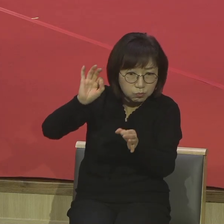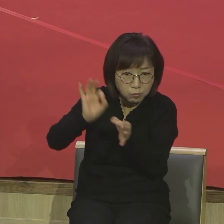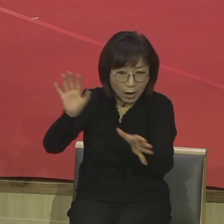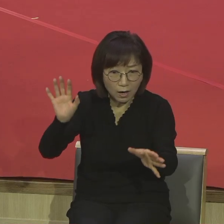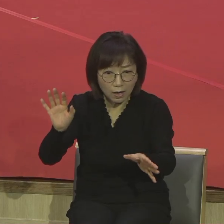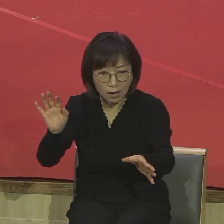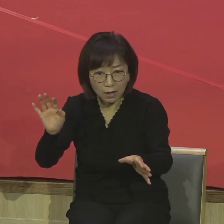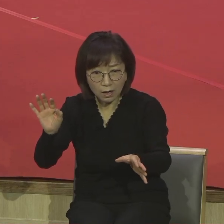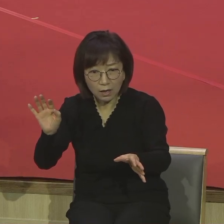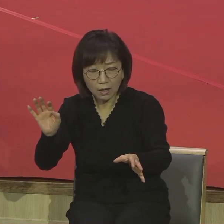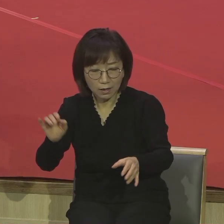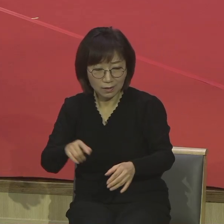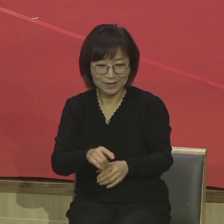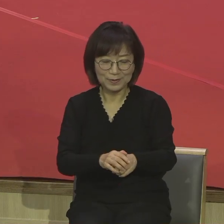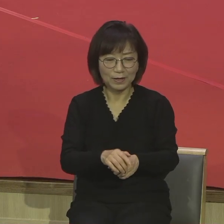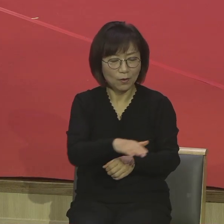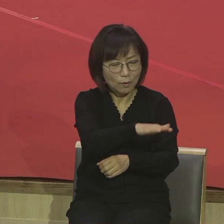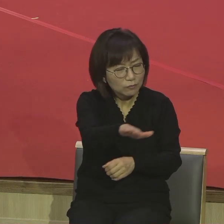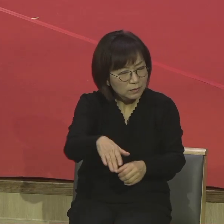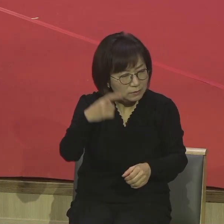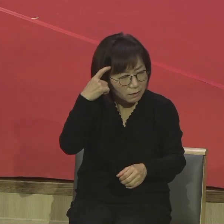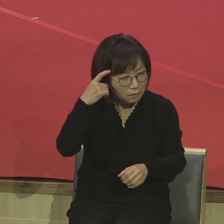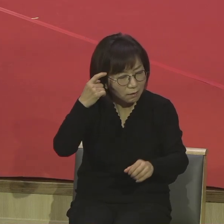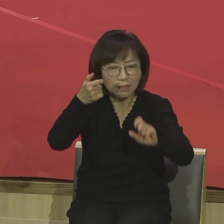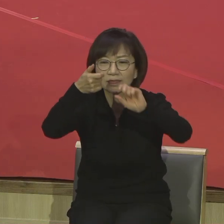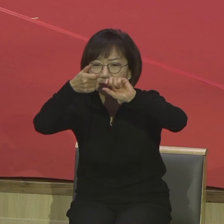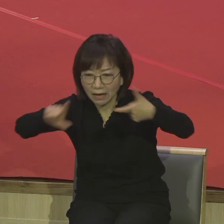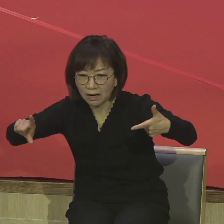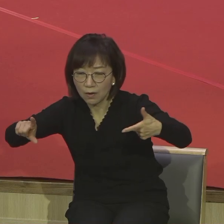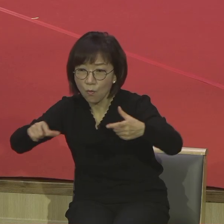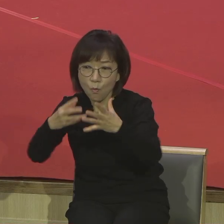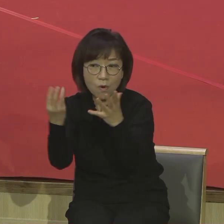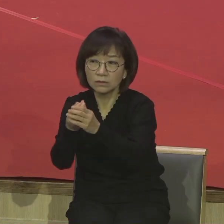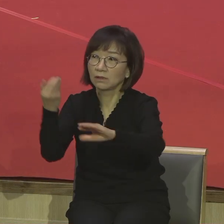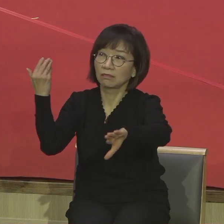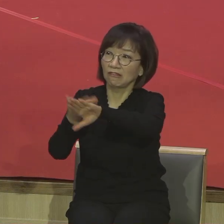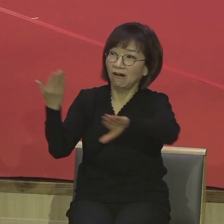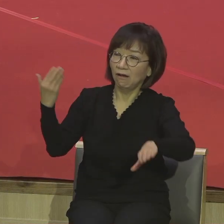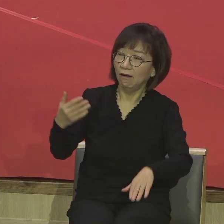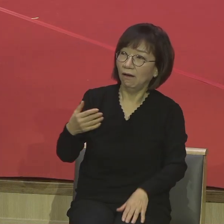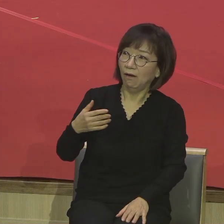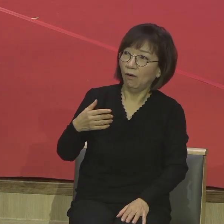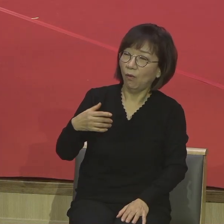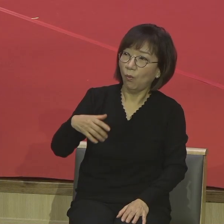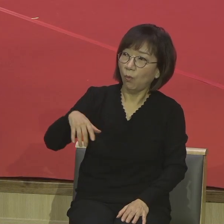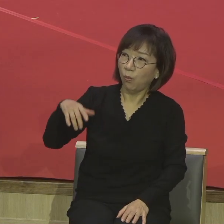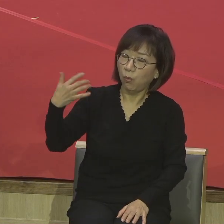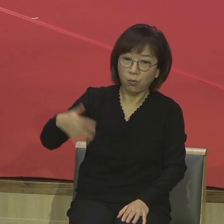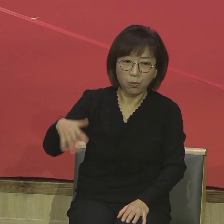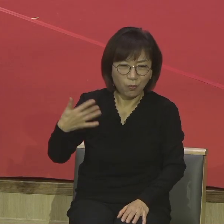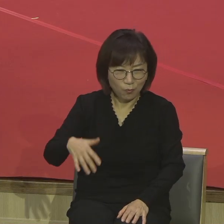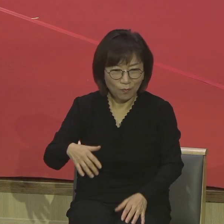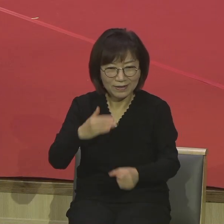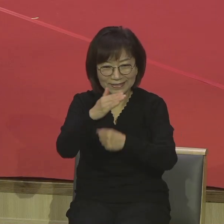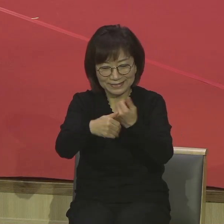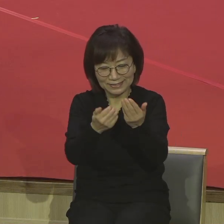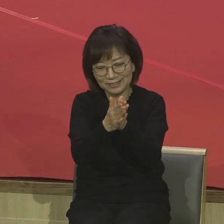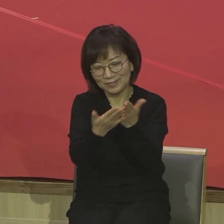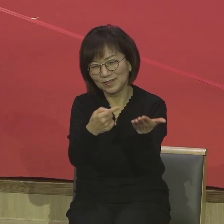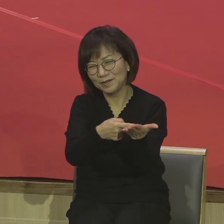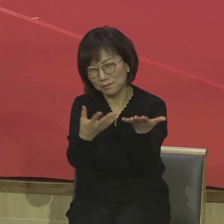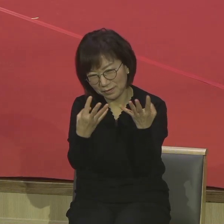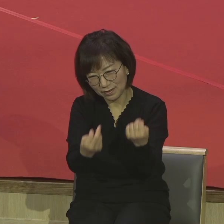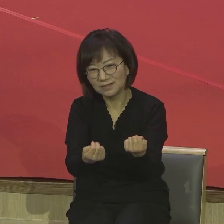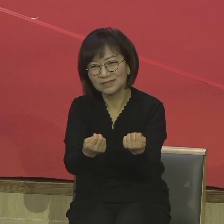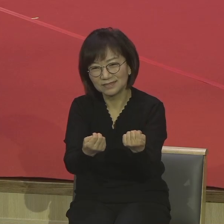하나님의 방법, 사람의 생각과 다르게 그렇게 반전을 일으키는 내용으로 성경에 가득 차